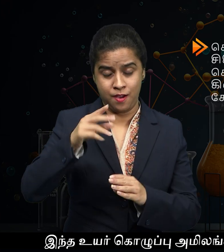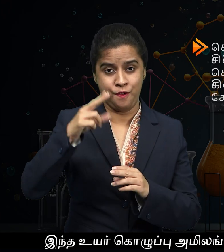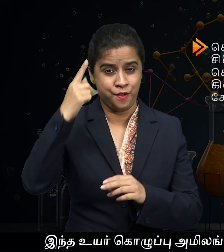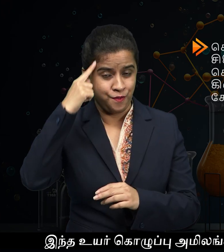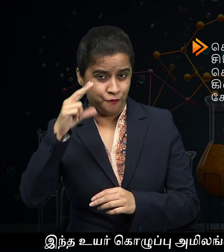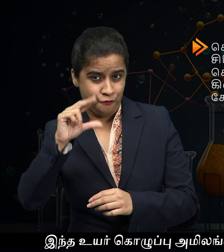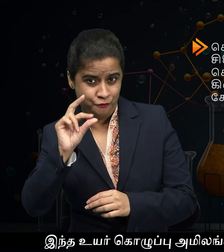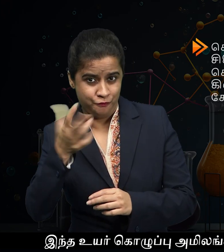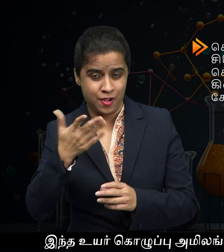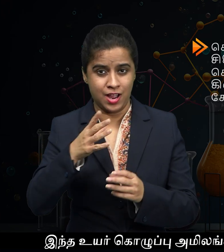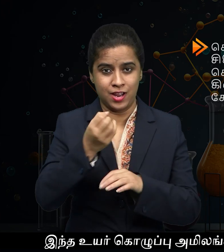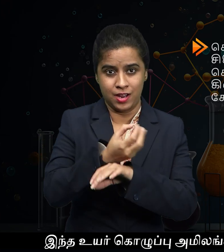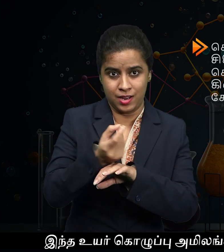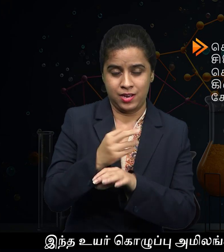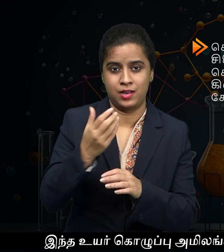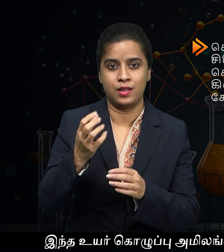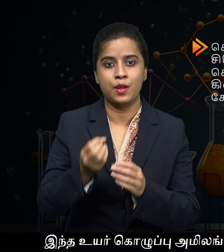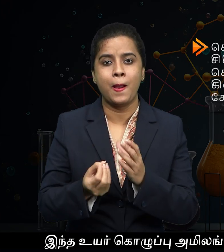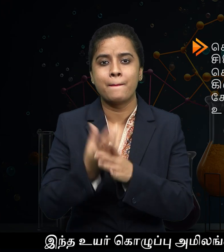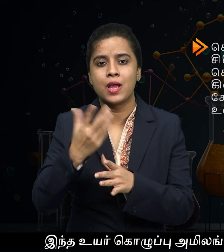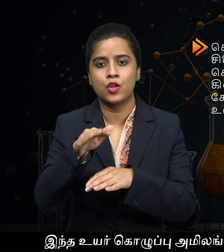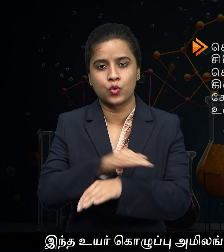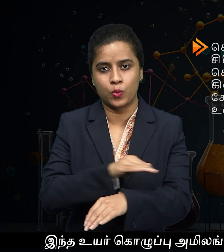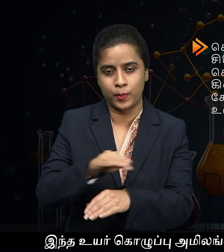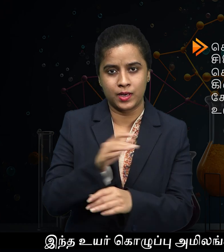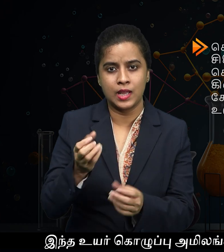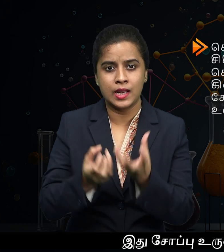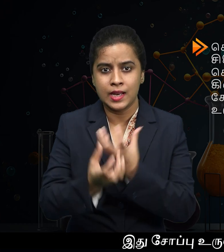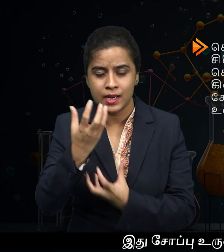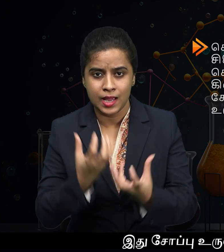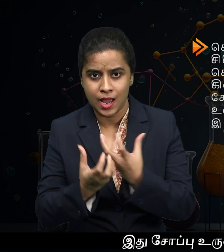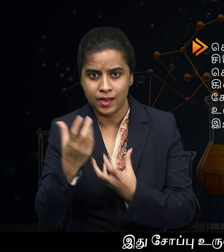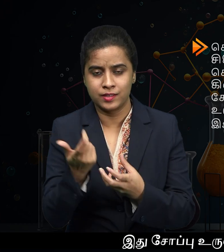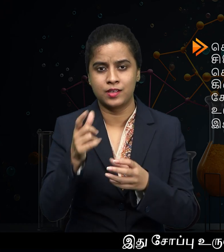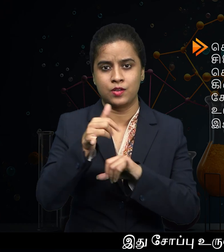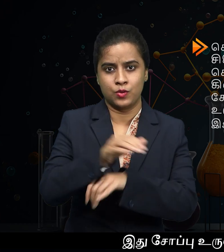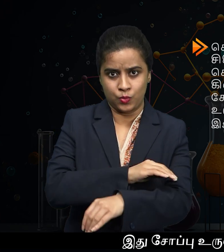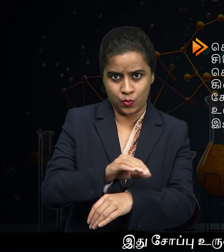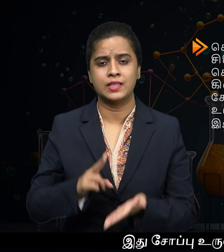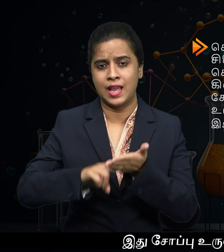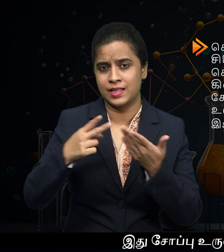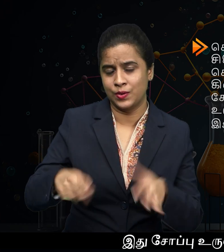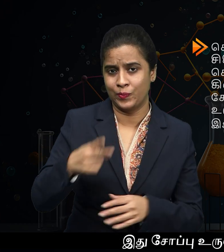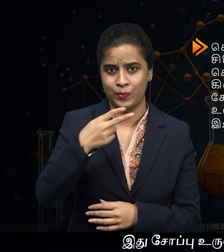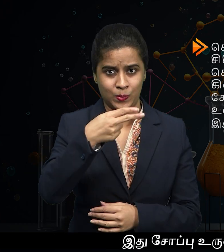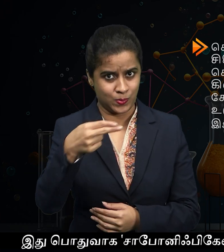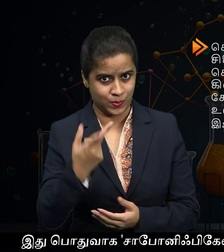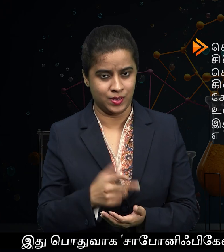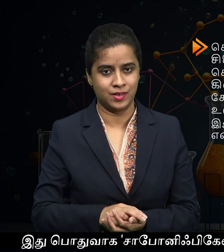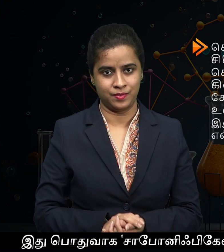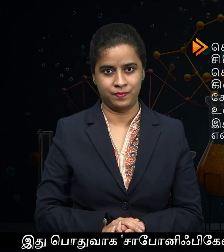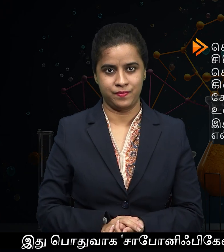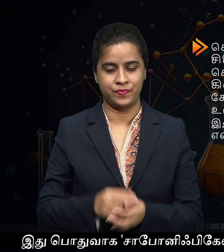இந்த உயர் கொழுப்பு அமிலங்களின் சோடியம் உப்புகள் சோப்பு ஆகும். இது சோப்பு உருவாக்கும் எதிர்வினையாக்கும்.